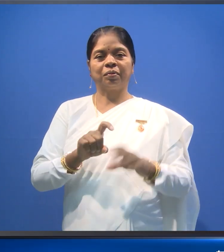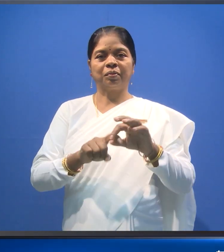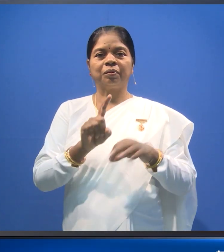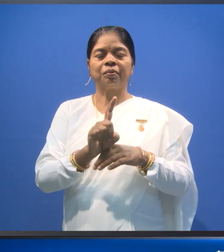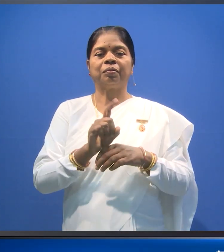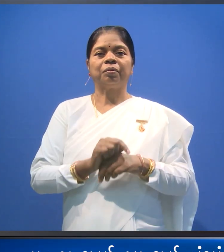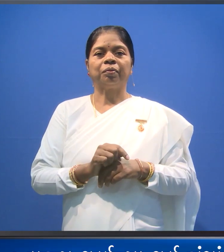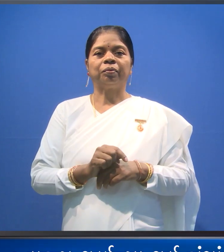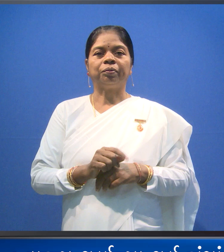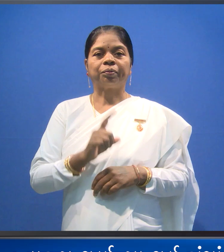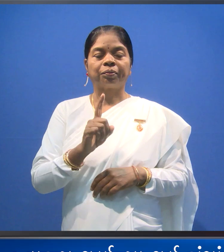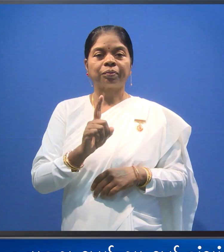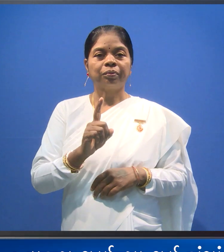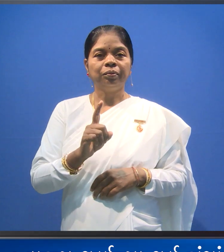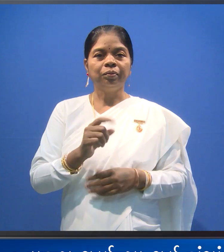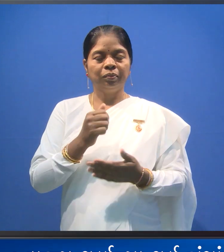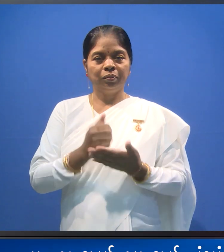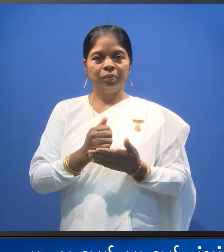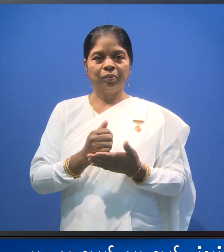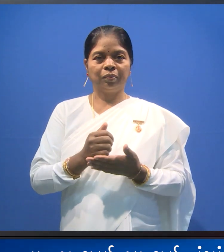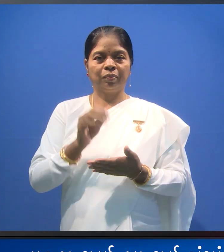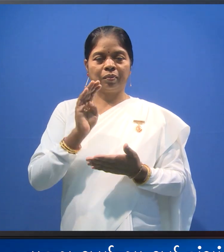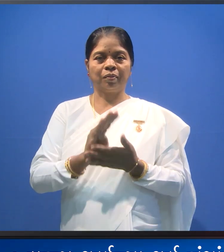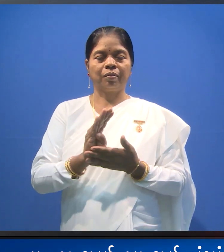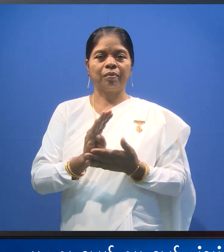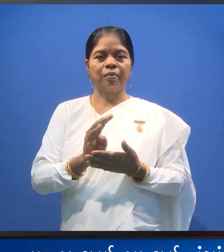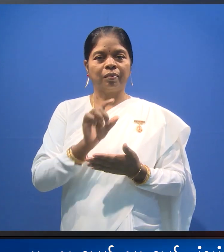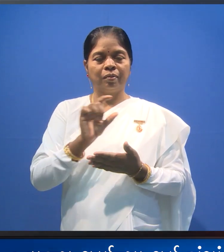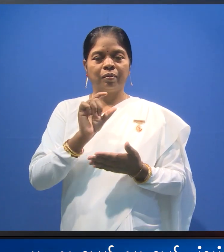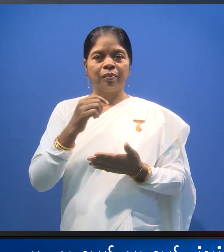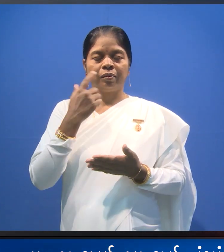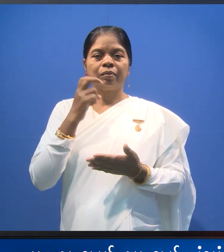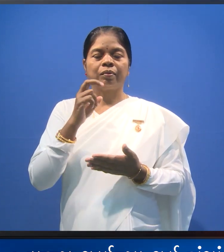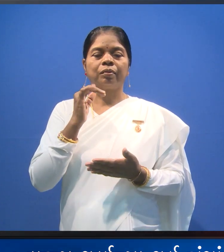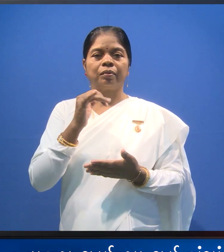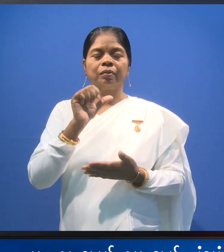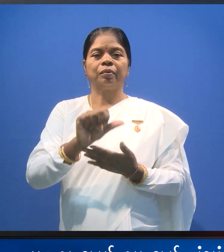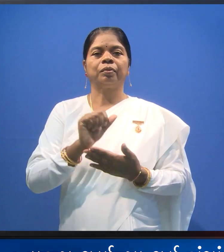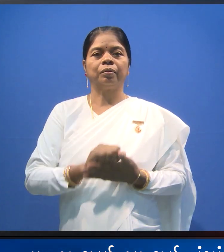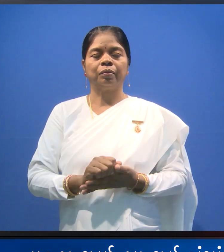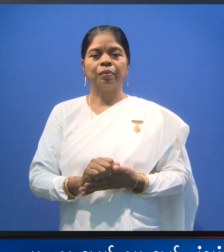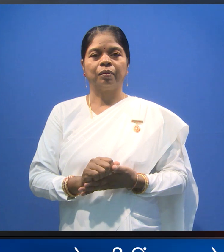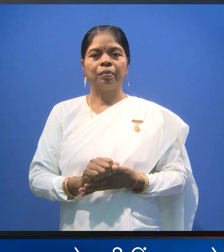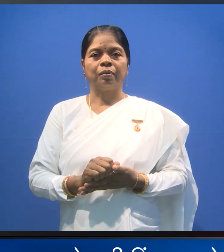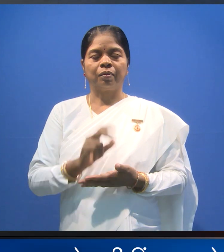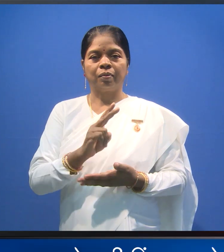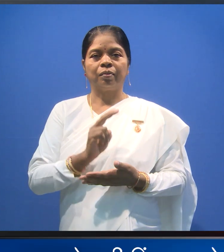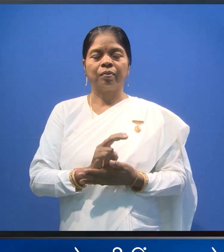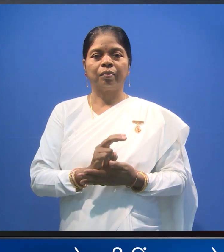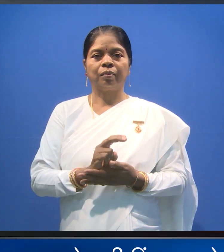प्रश्न 1. मुख्य धर्माच्या धर्मग्रंथाची नावे कोणती आहेत?